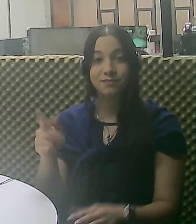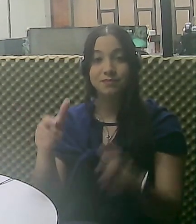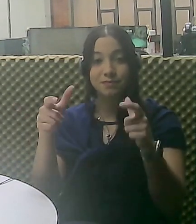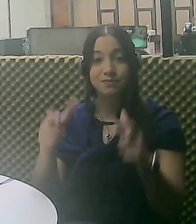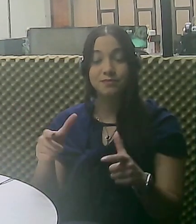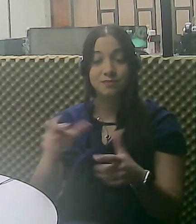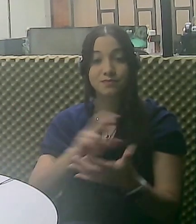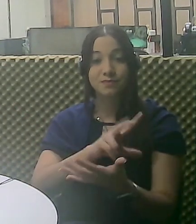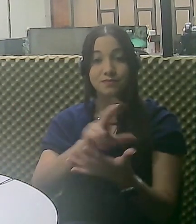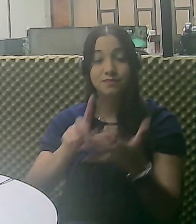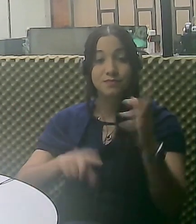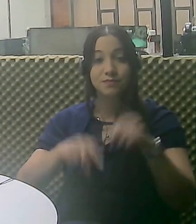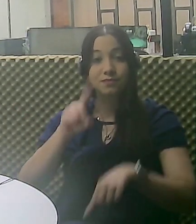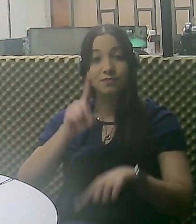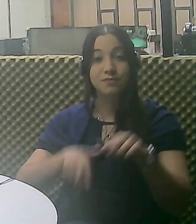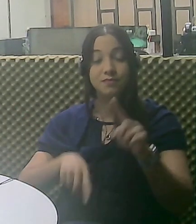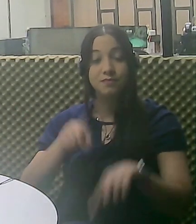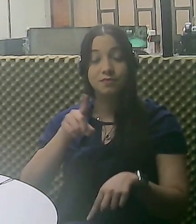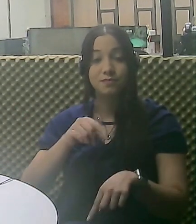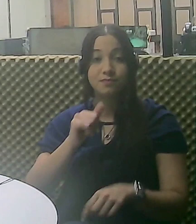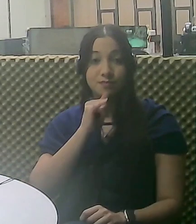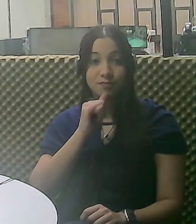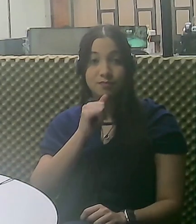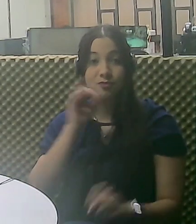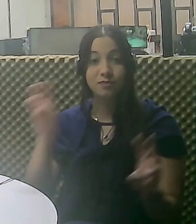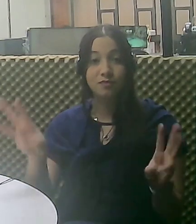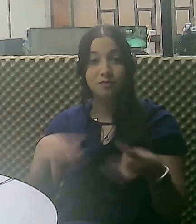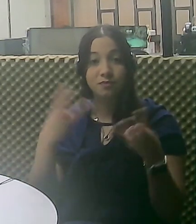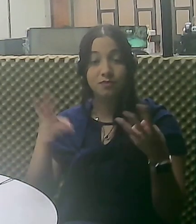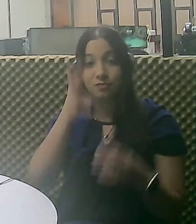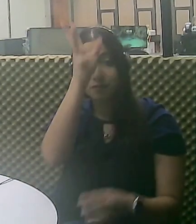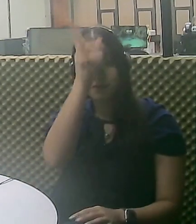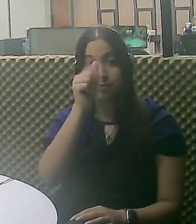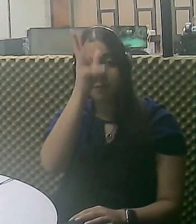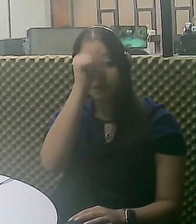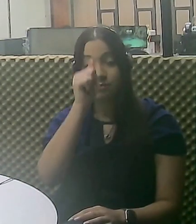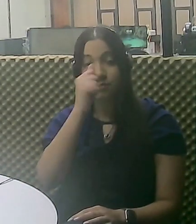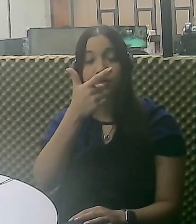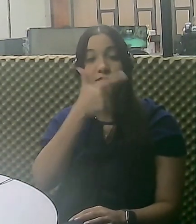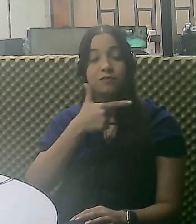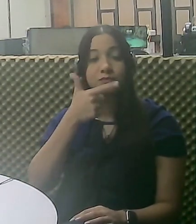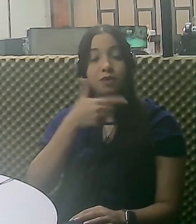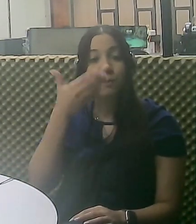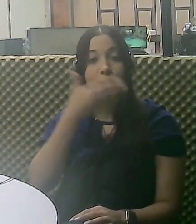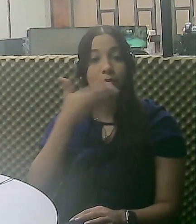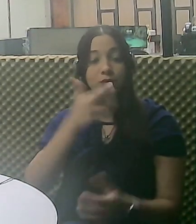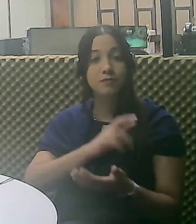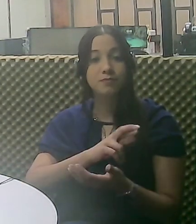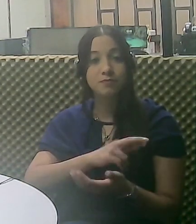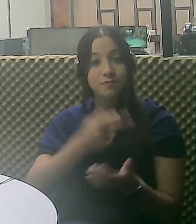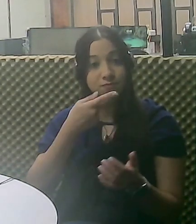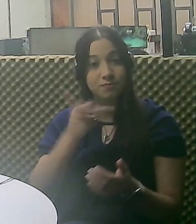local diversos produtos, entre os quais estão hortifruti granjeiros e quitandas. Confira!